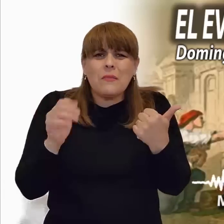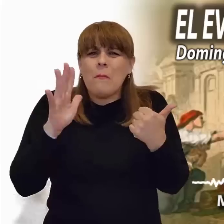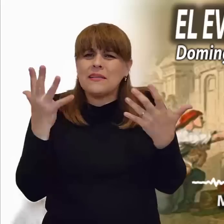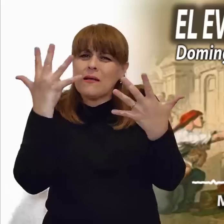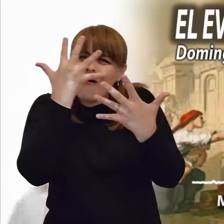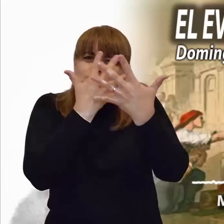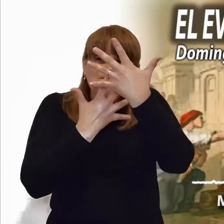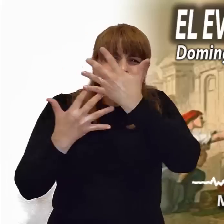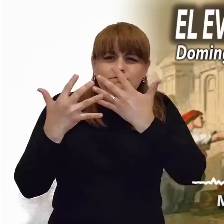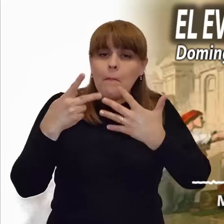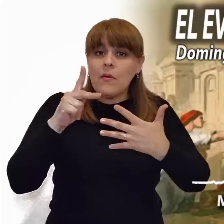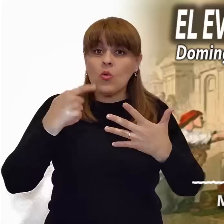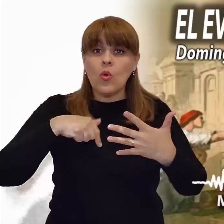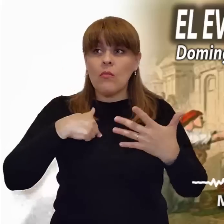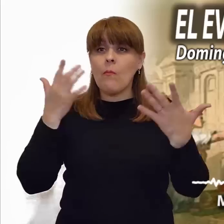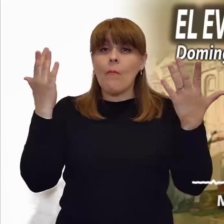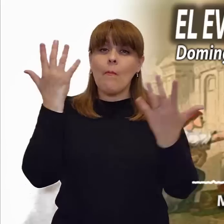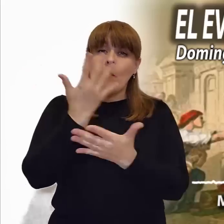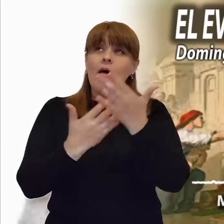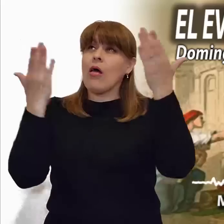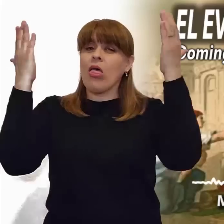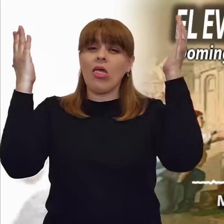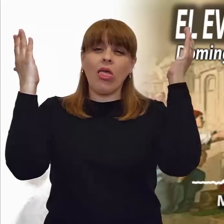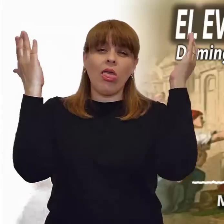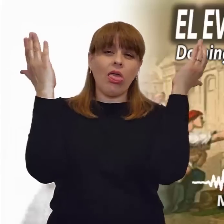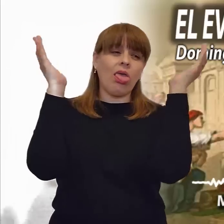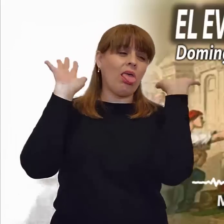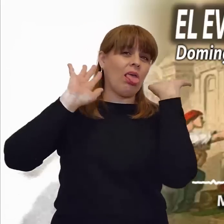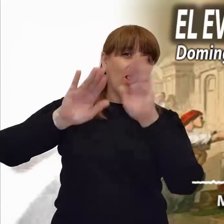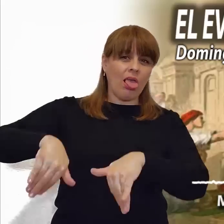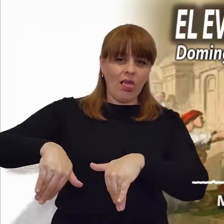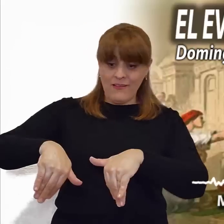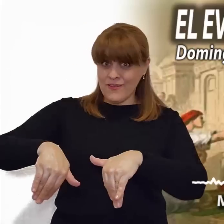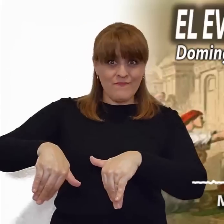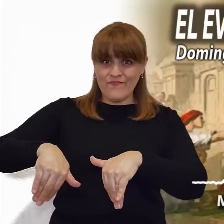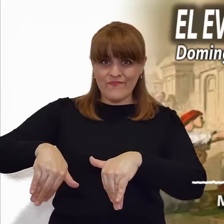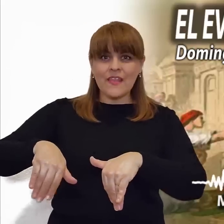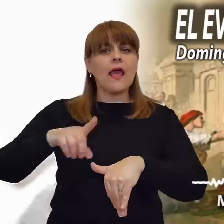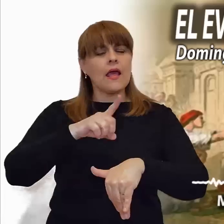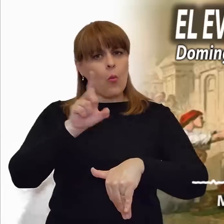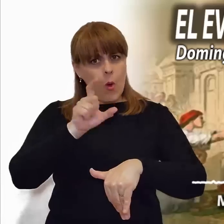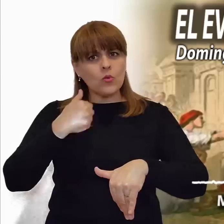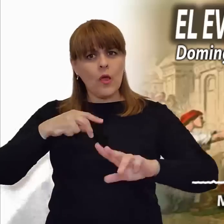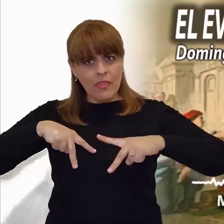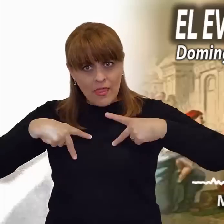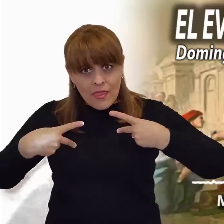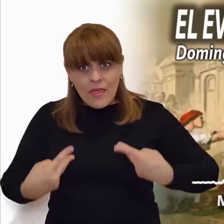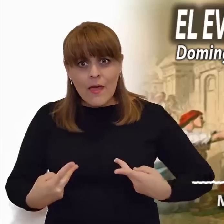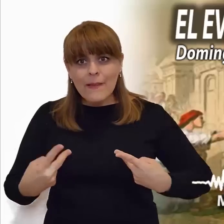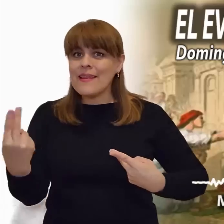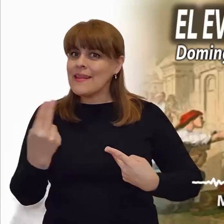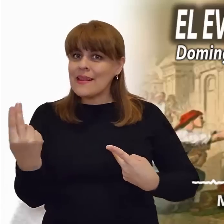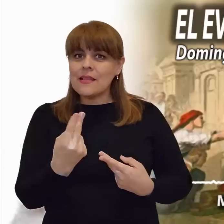las manos en actitud pesimista y derrotada. En nuestras debilidades necesitaremos la